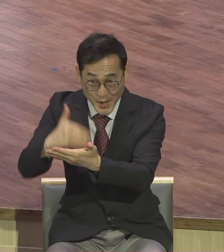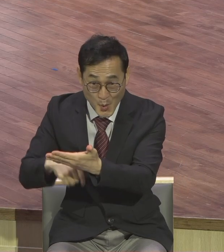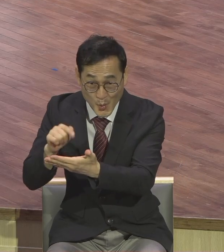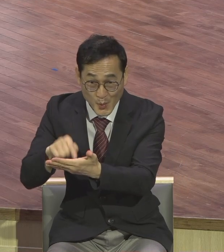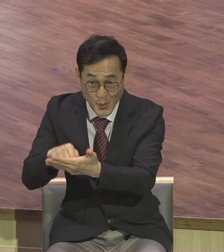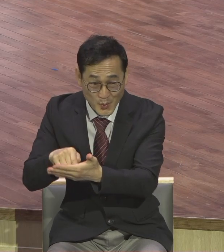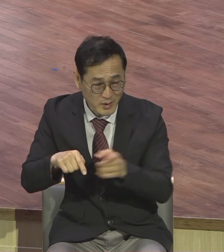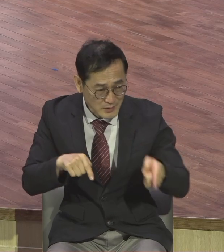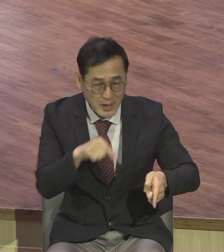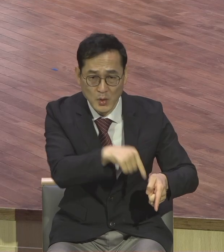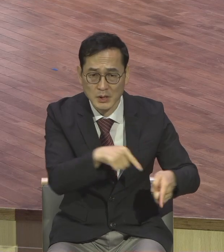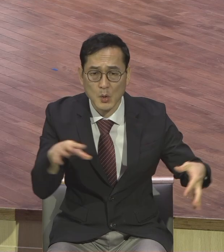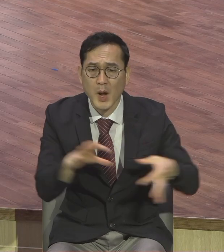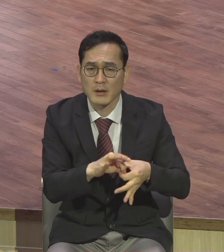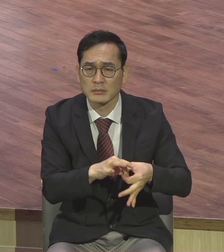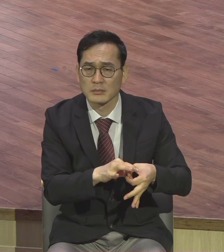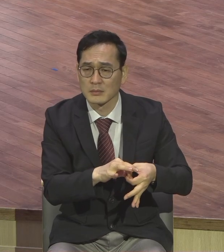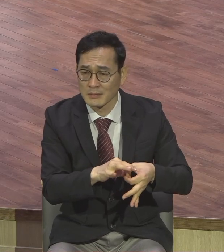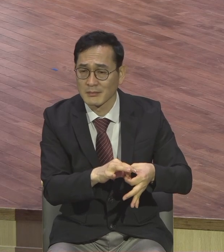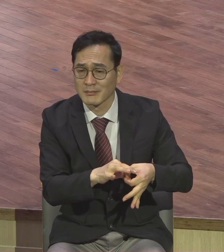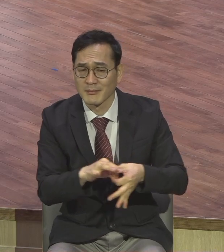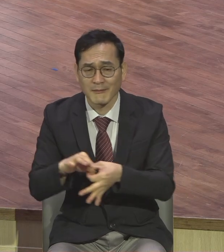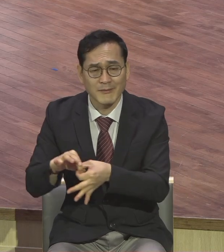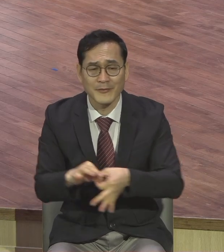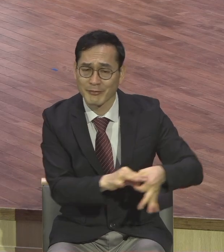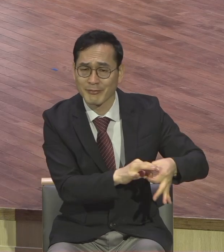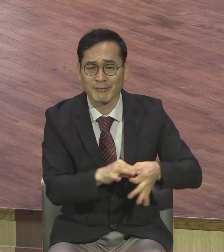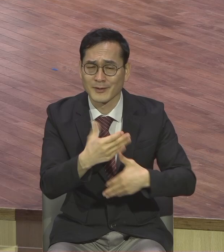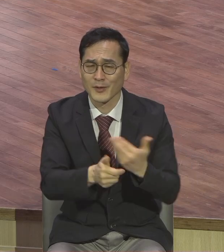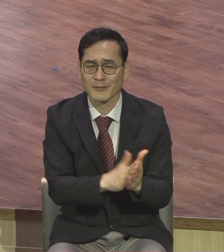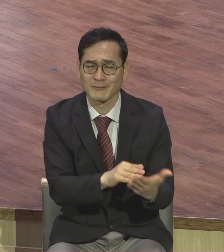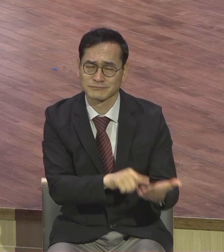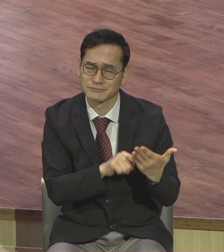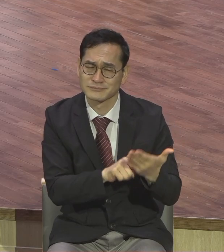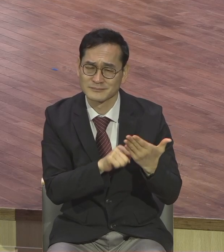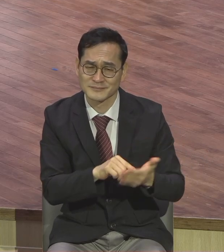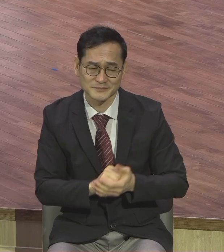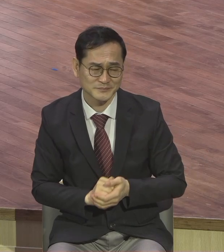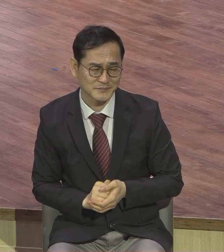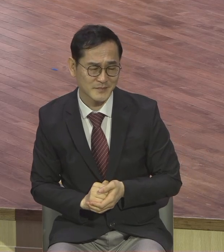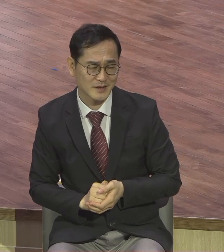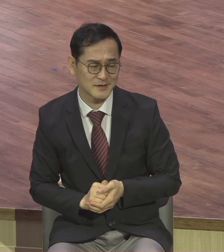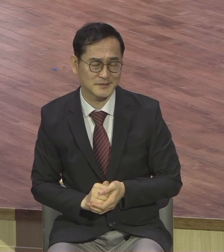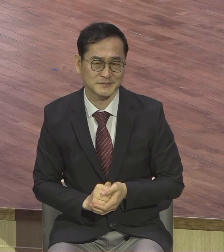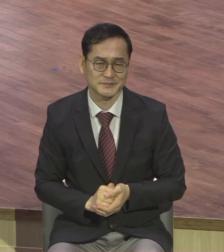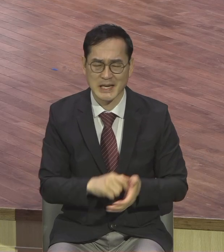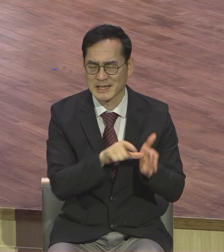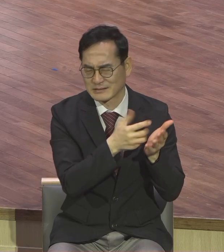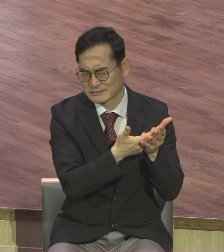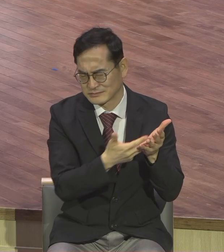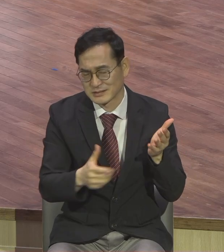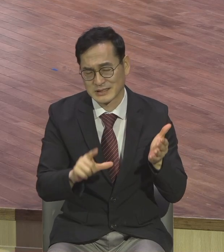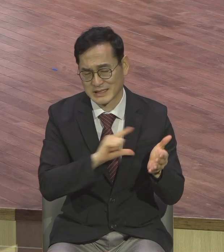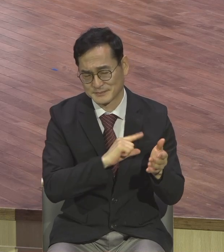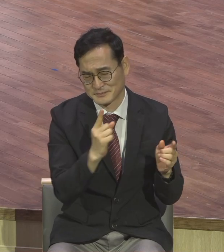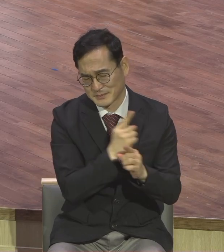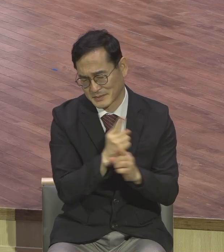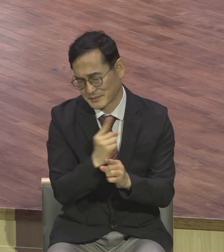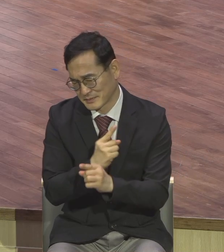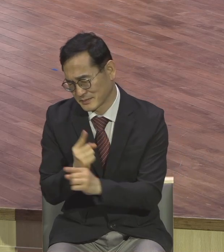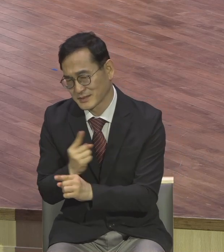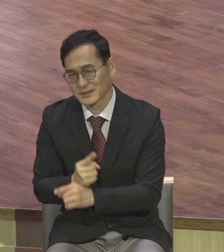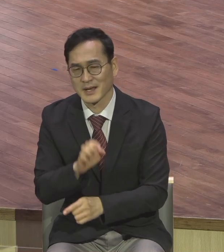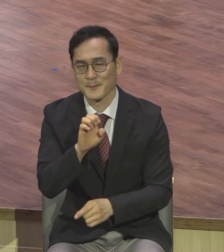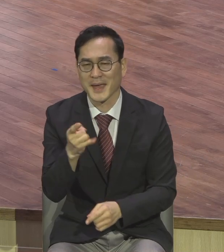구약의 스토리들이 거기 다 있어요. 실제로 지금 그렇게 있는데 이름만 그렇게 시간이 수천 년씩 지나니까 바뀌었을 뿐이에요.